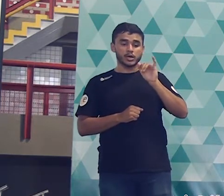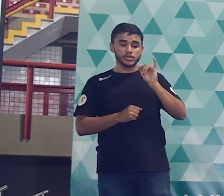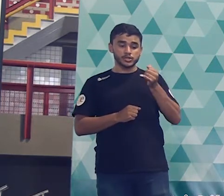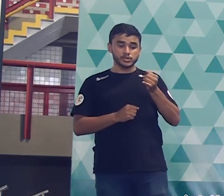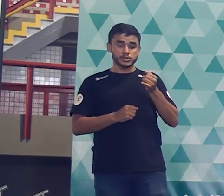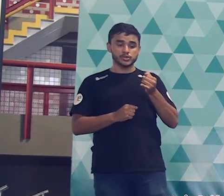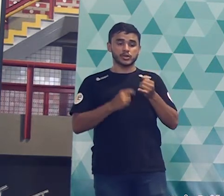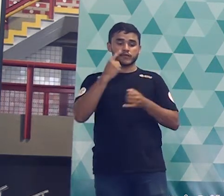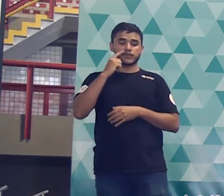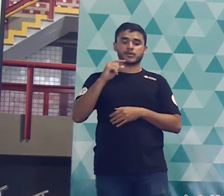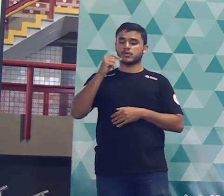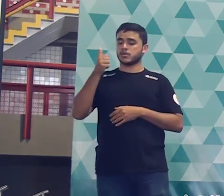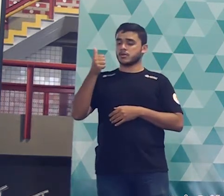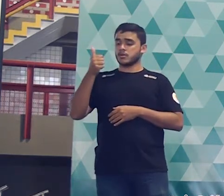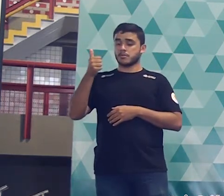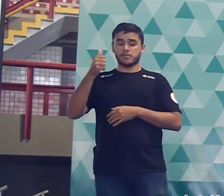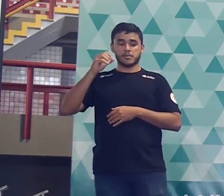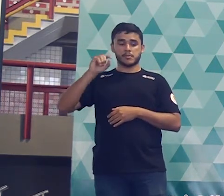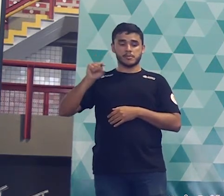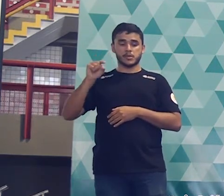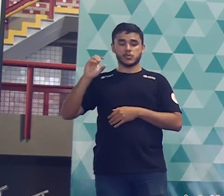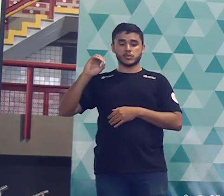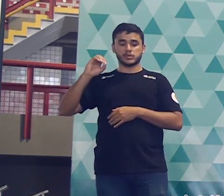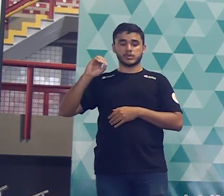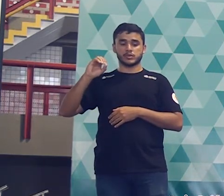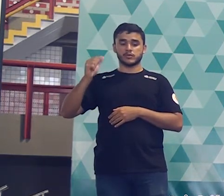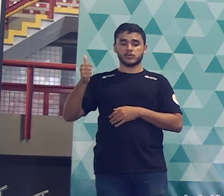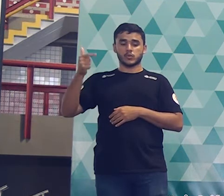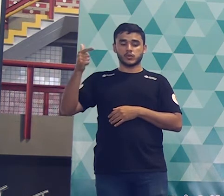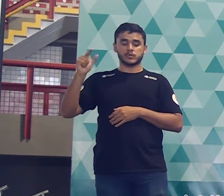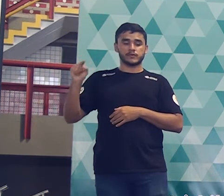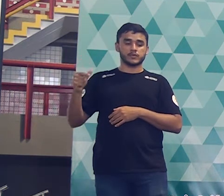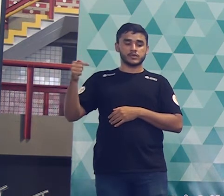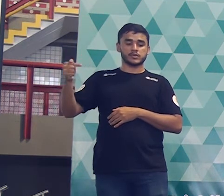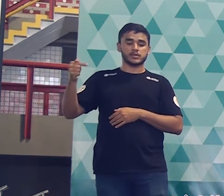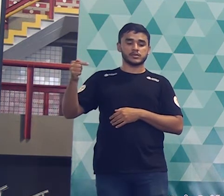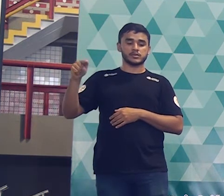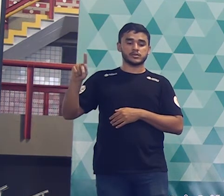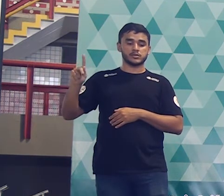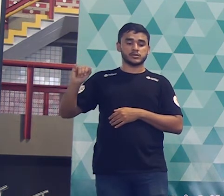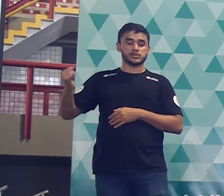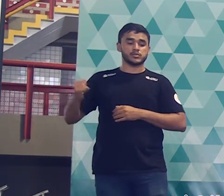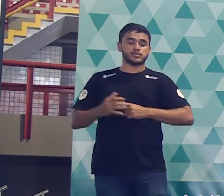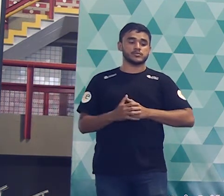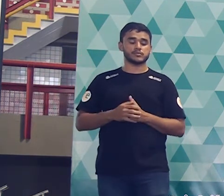1.012,7 de energia para os produtos. No nosso saldo energético, o que a gente vai ter?